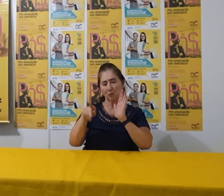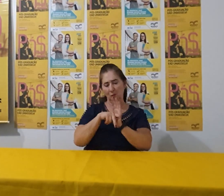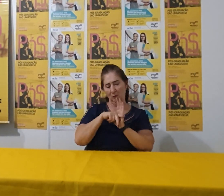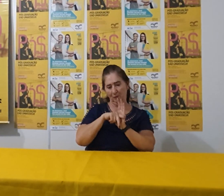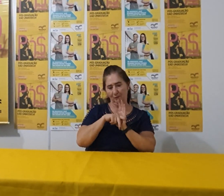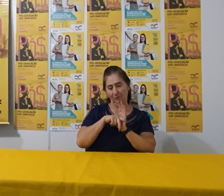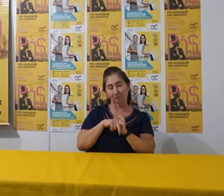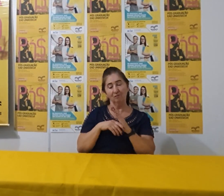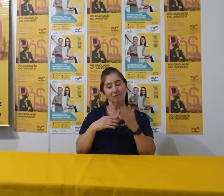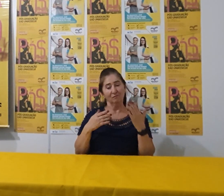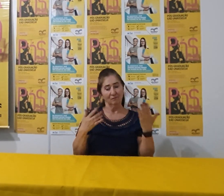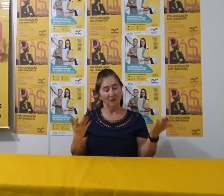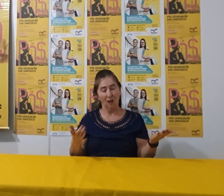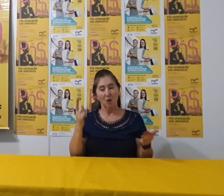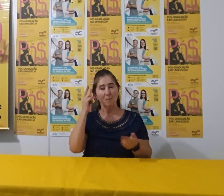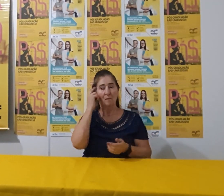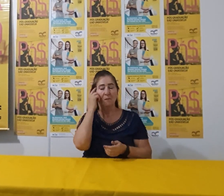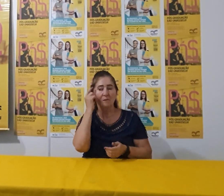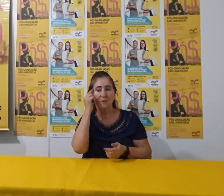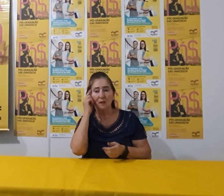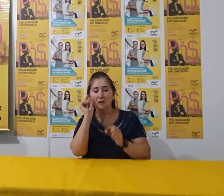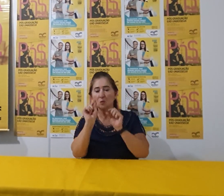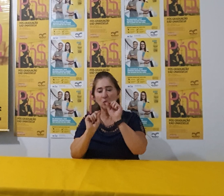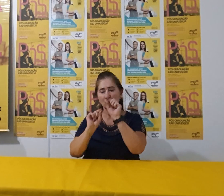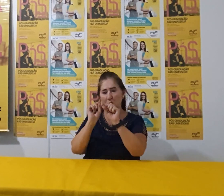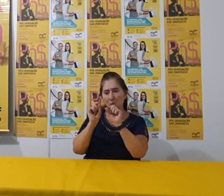Nesta linha de raciocínio, Urban